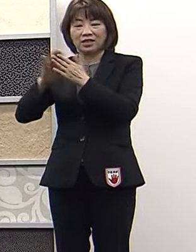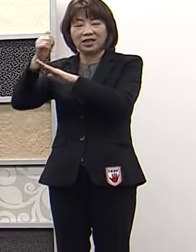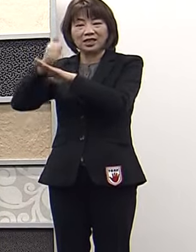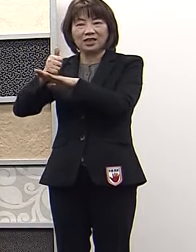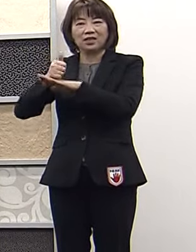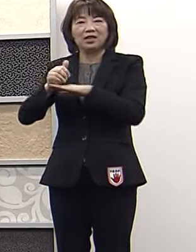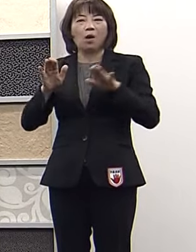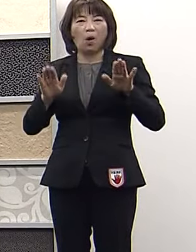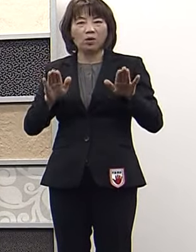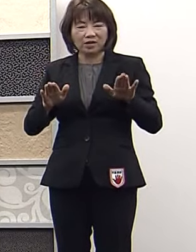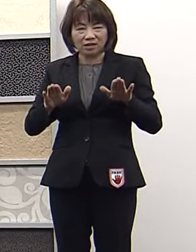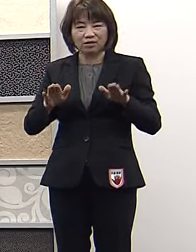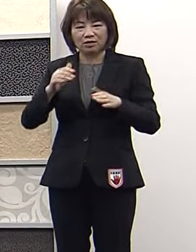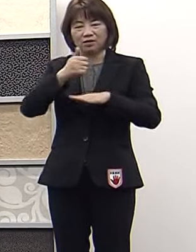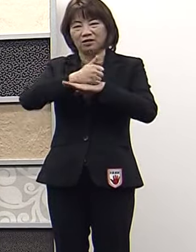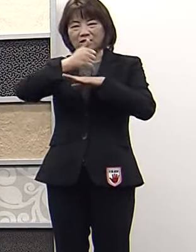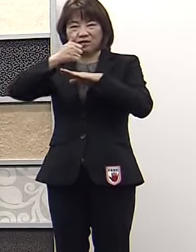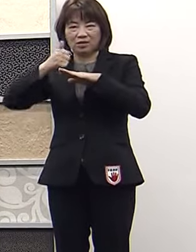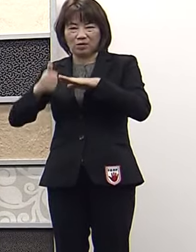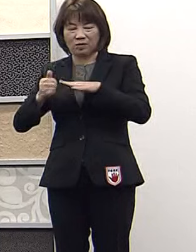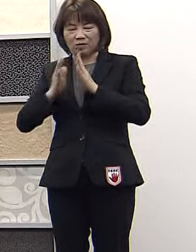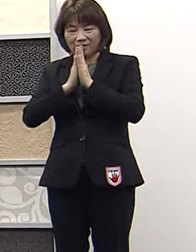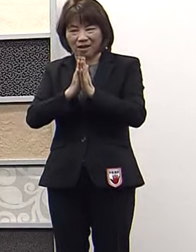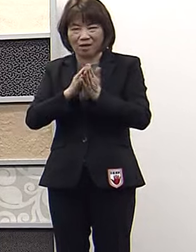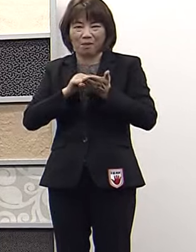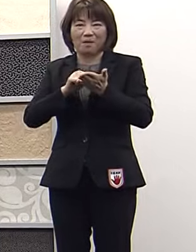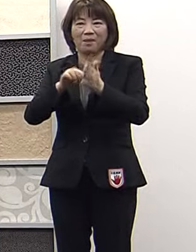。このことについて受け止めをお願いいたします。